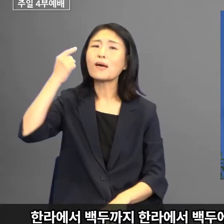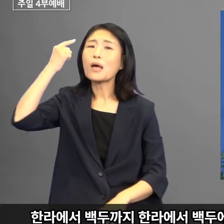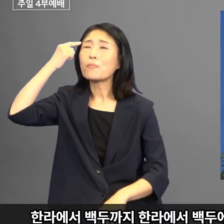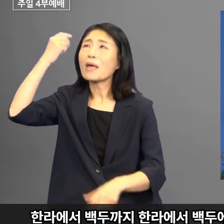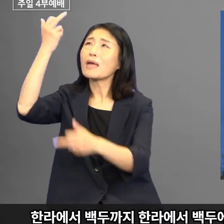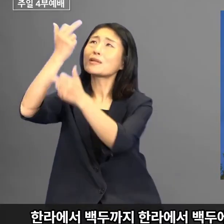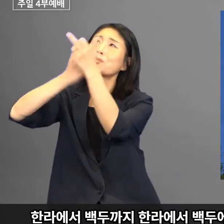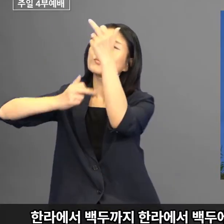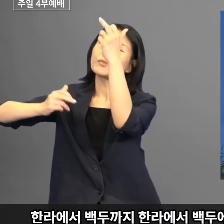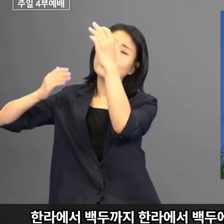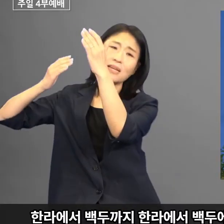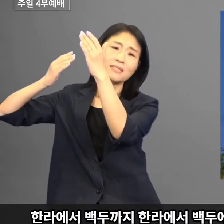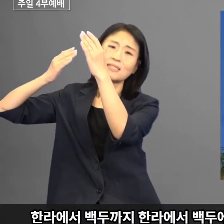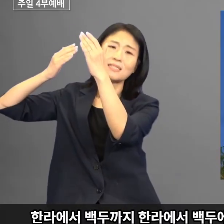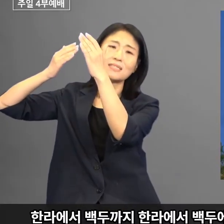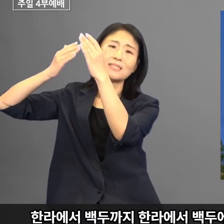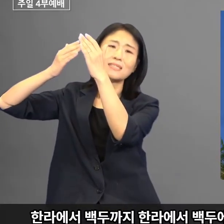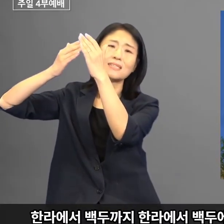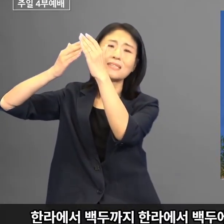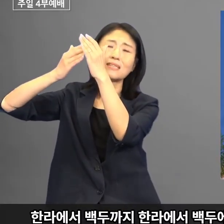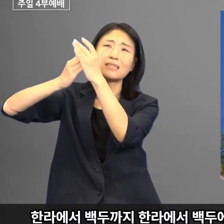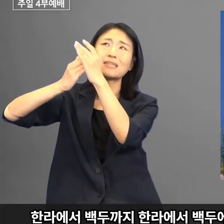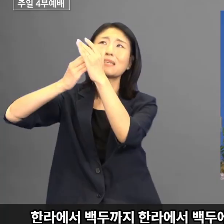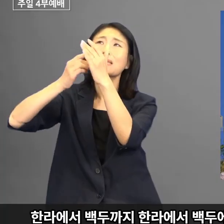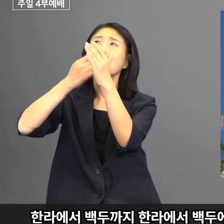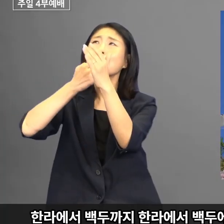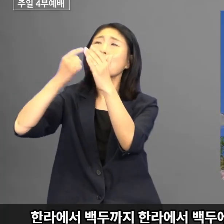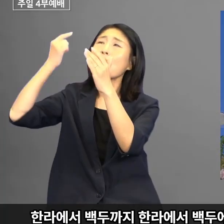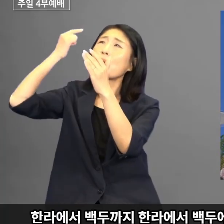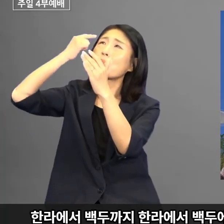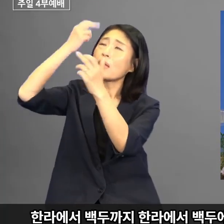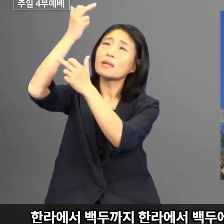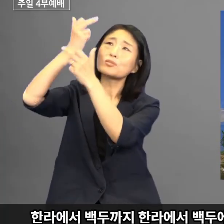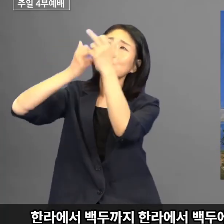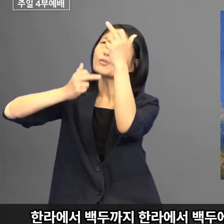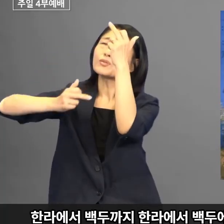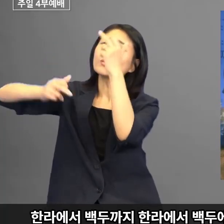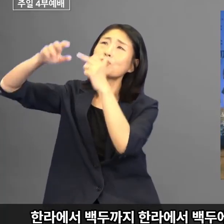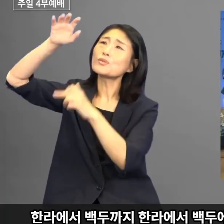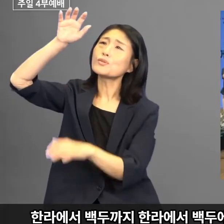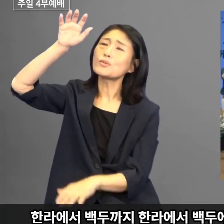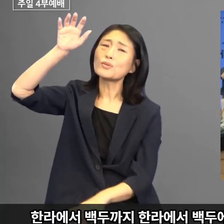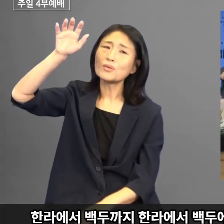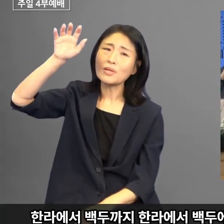한라에서 백두까지, 백두에서 땅의 끝까지,